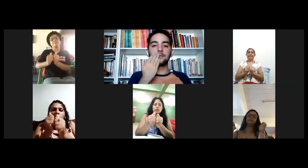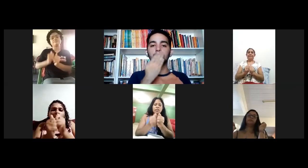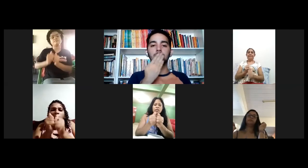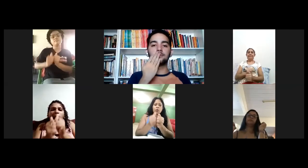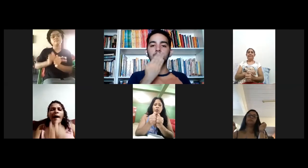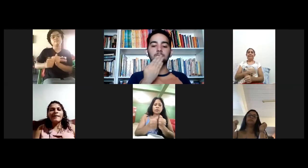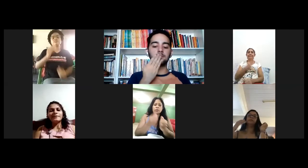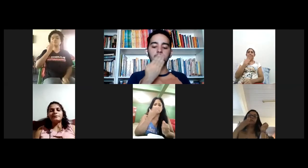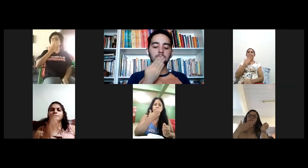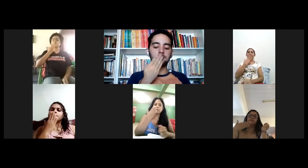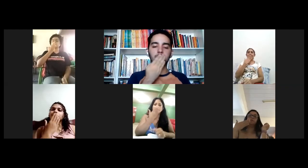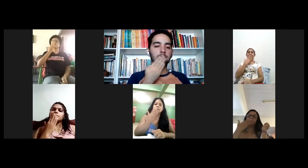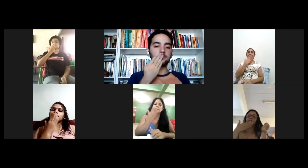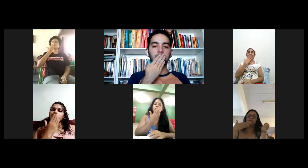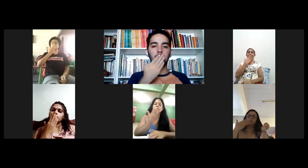doce,